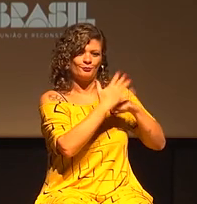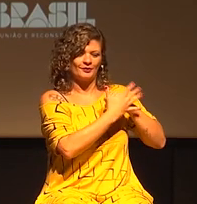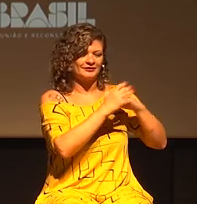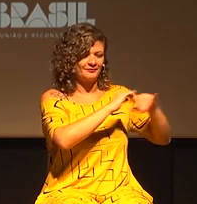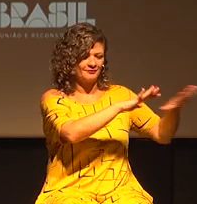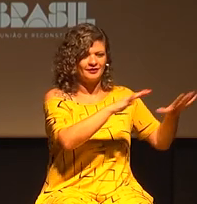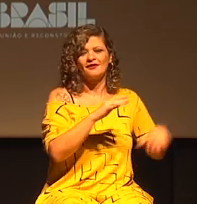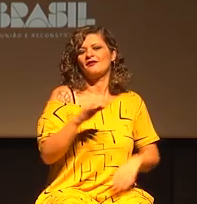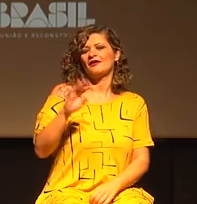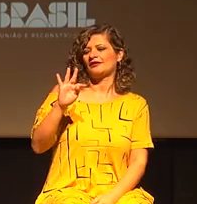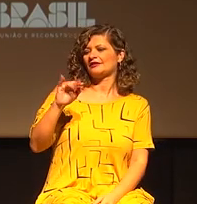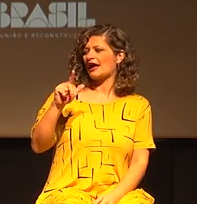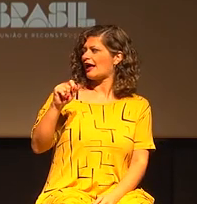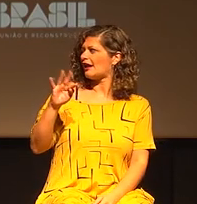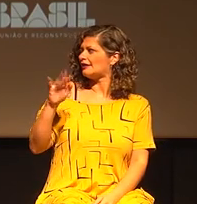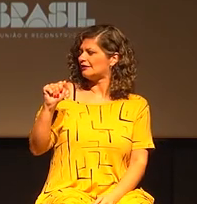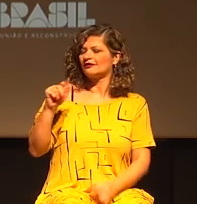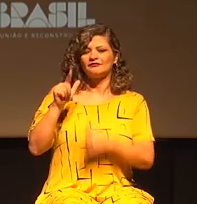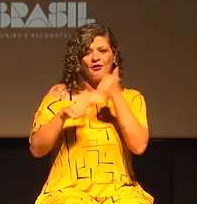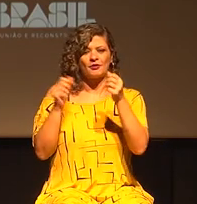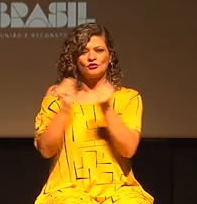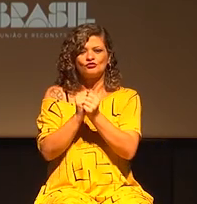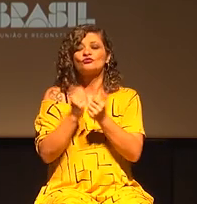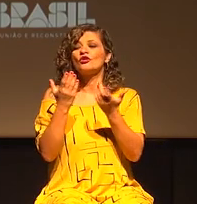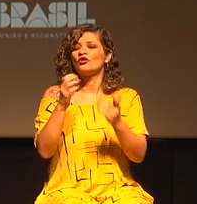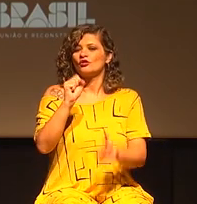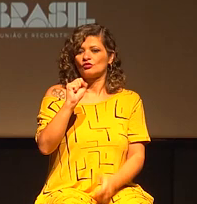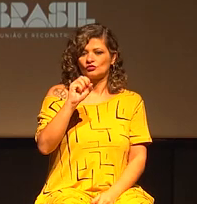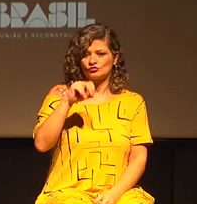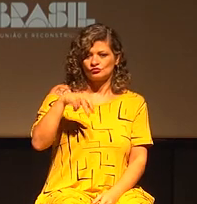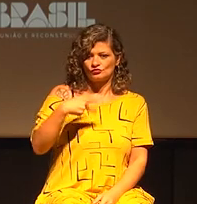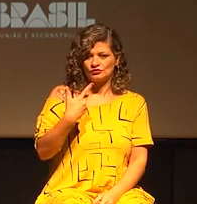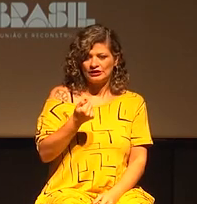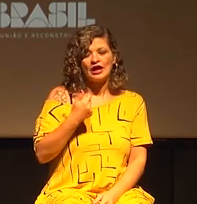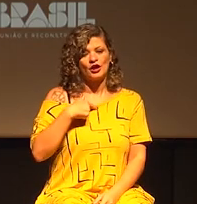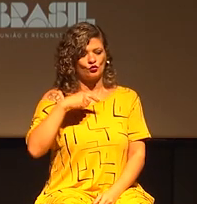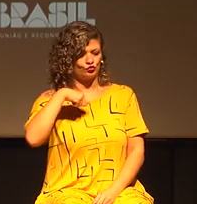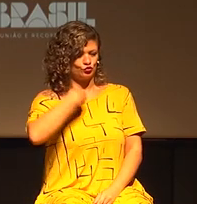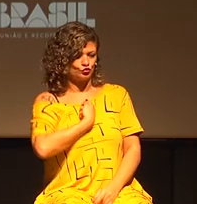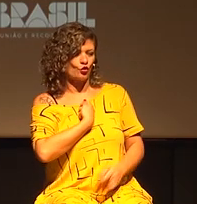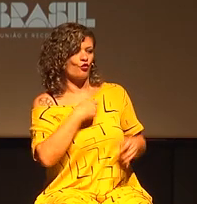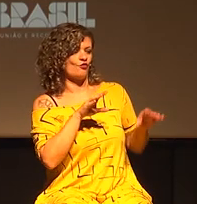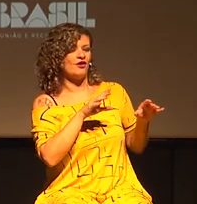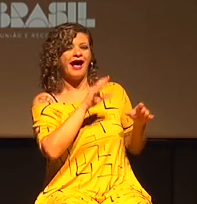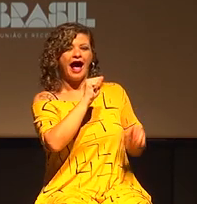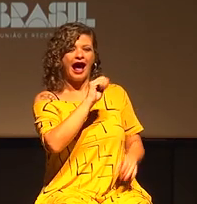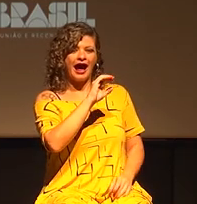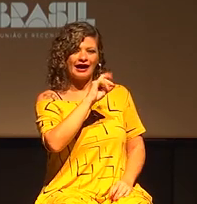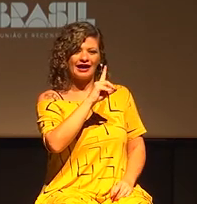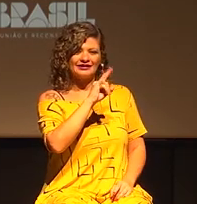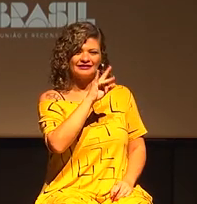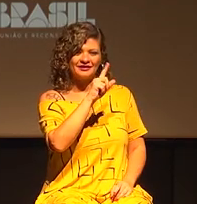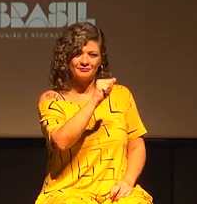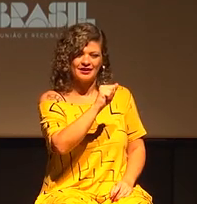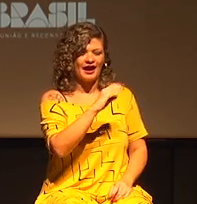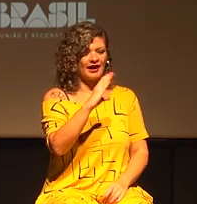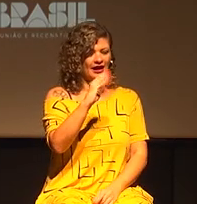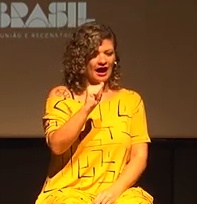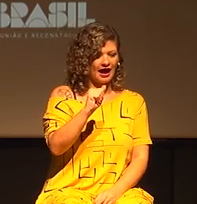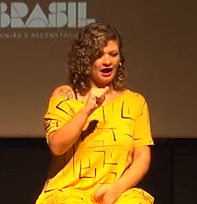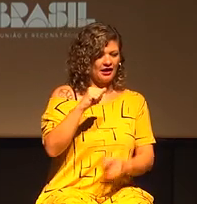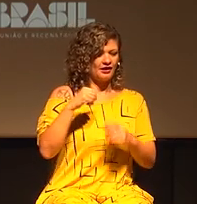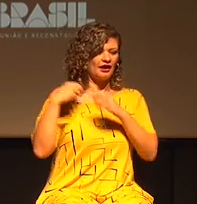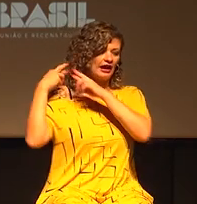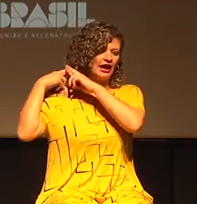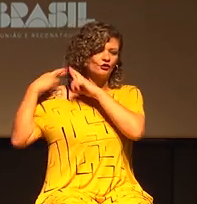também que tá conosco e Soninha queria te agradecer Eu sou da academia carolinas lá do extremo leste da Cidade Tiradentes a